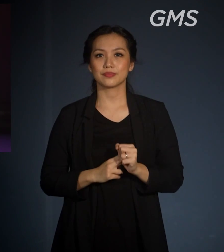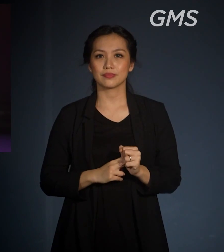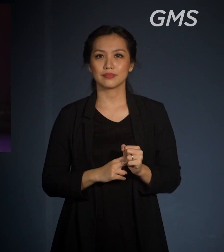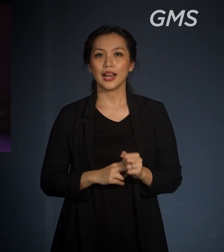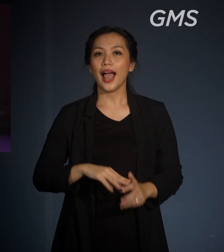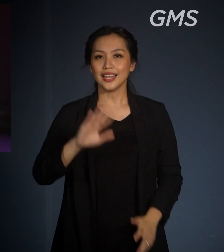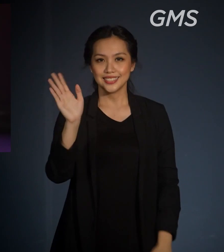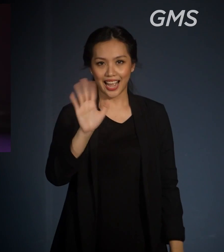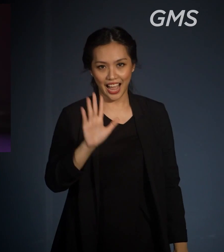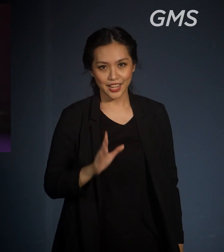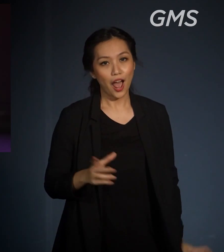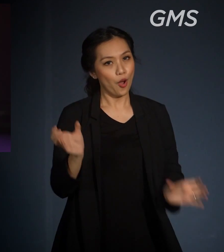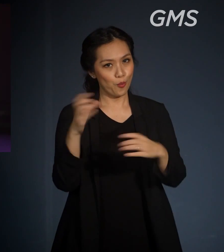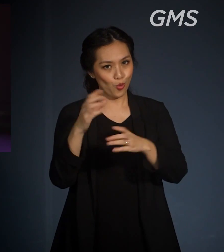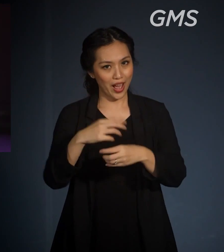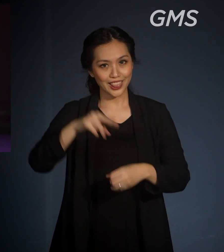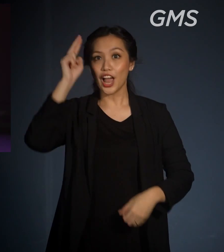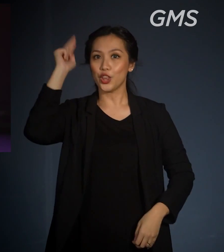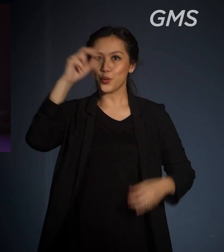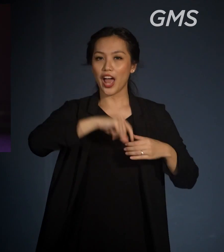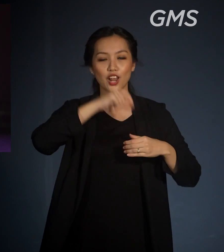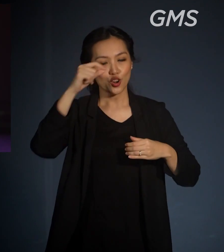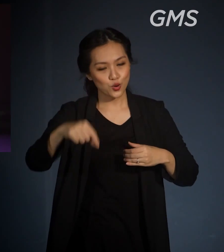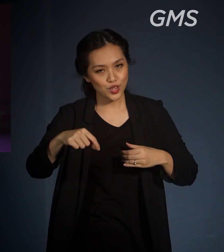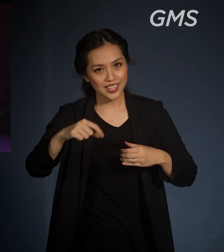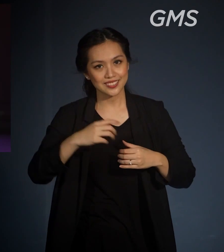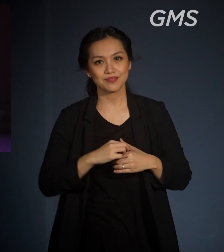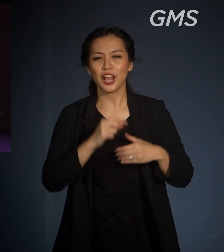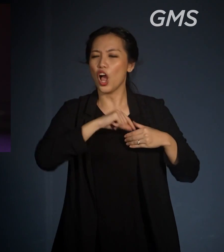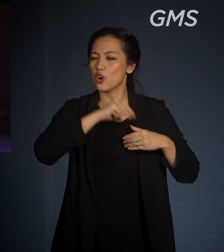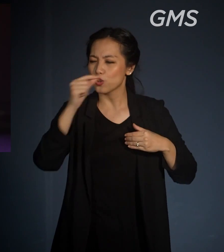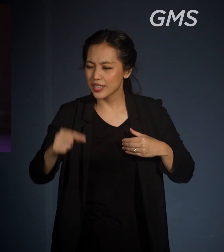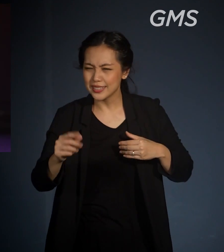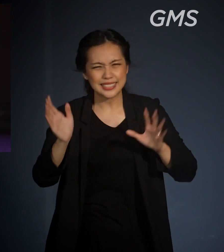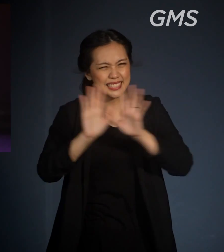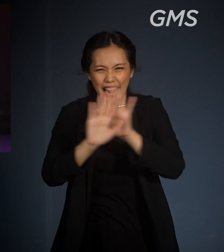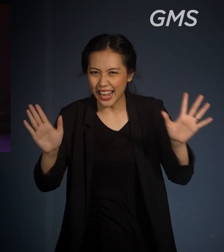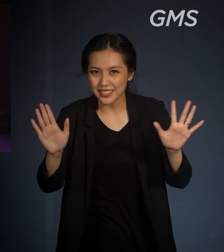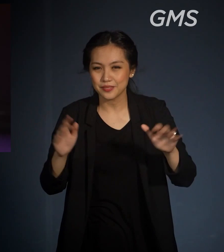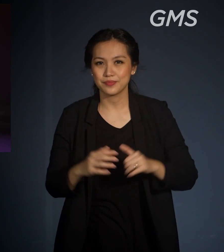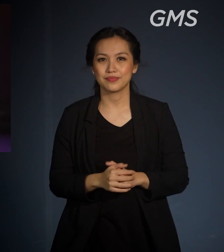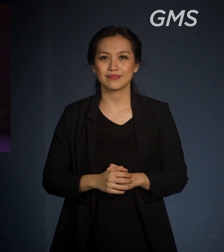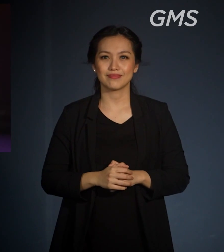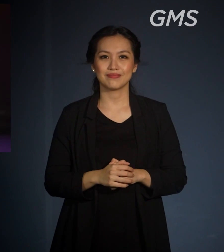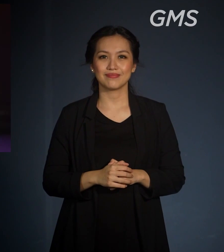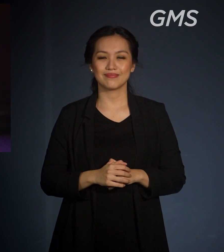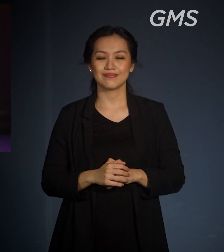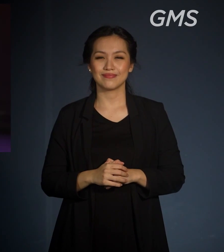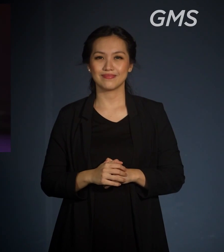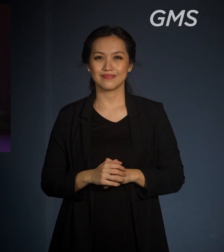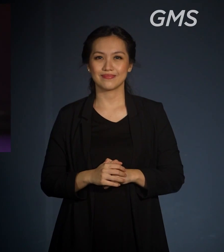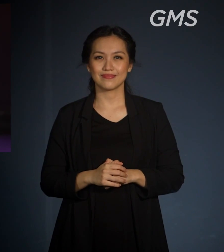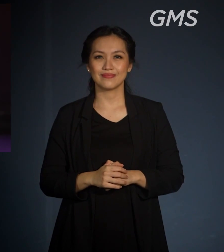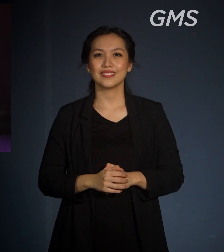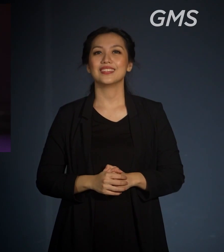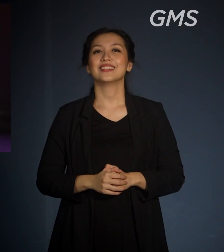rugi terhadap hidup kita. Jangan jadikan Tuhan investor yang merugi.